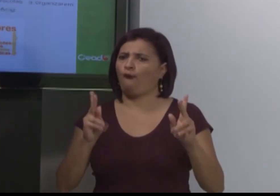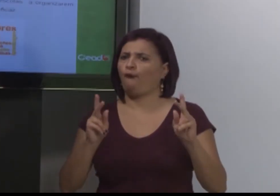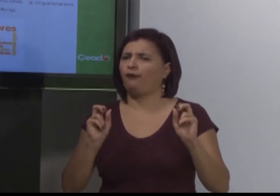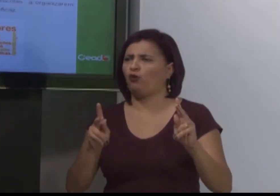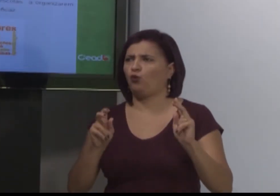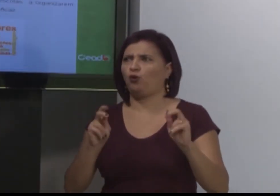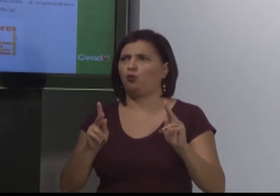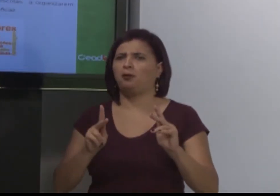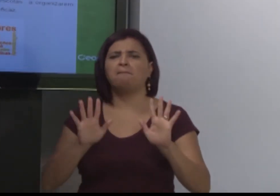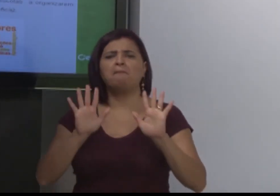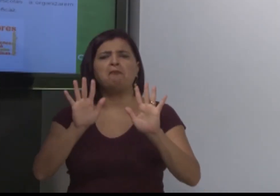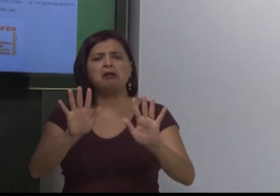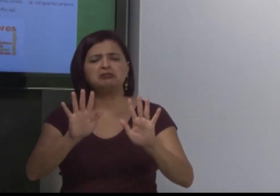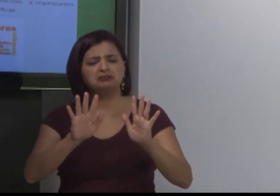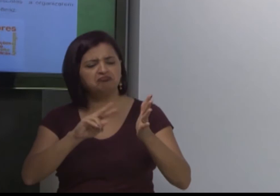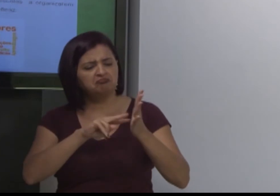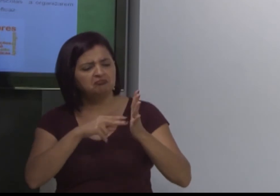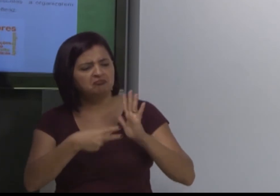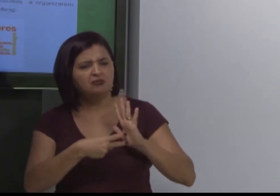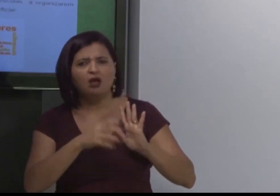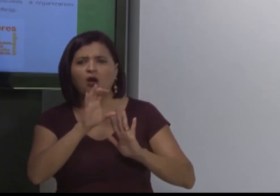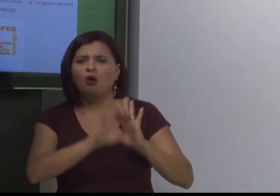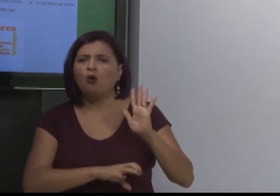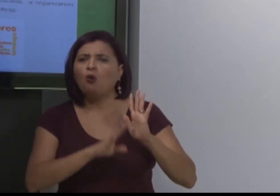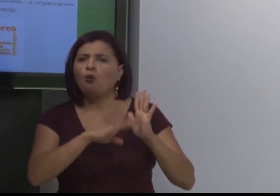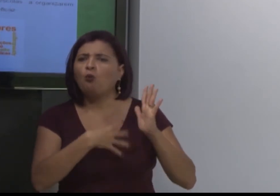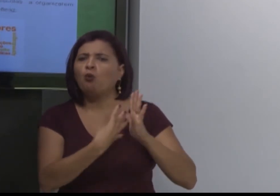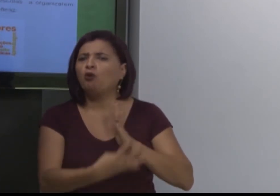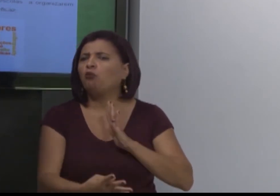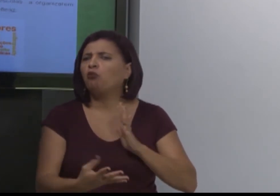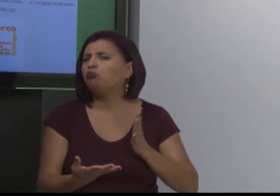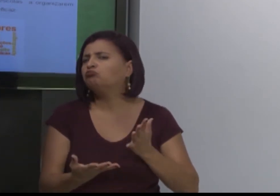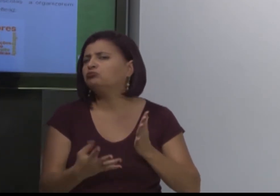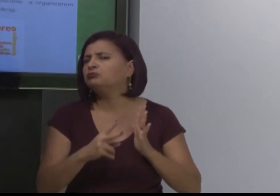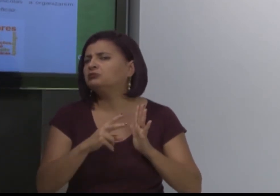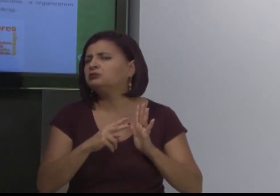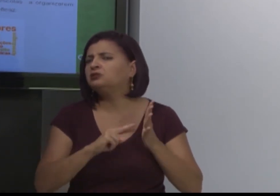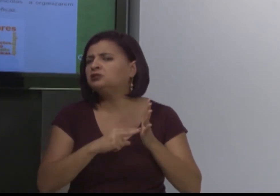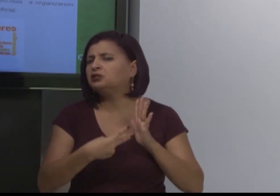Ok, mas o que significa o currículo?